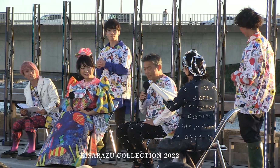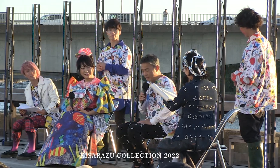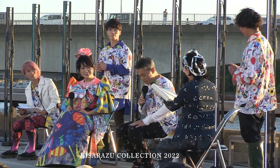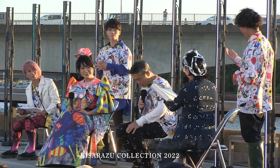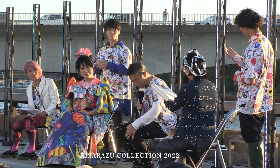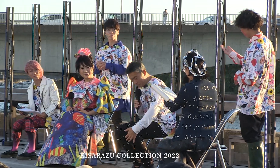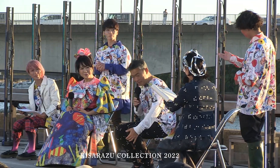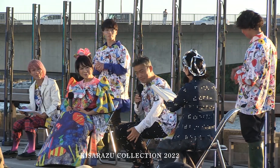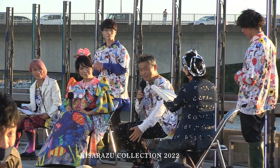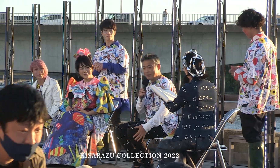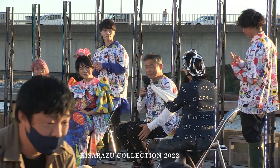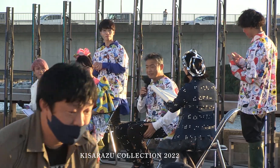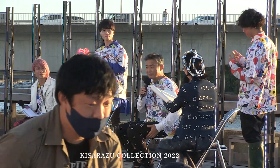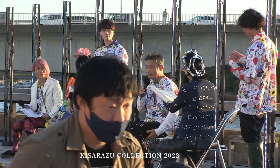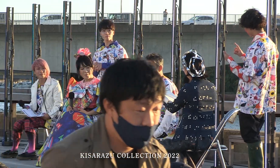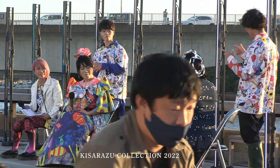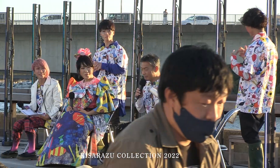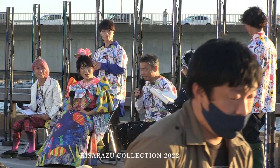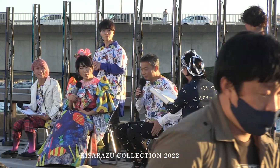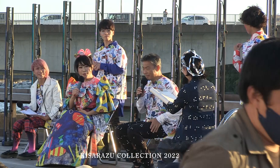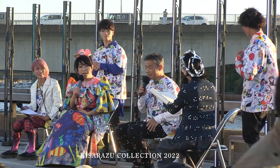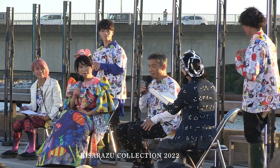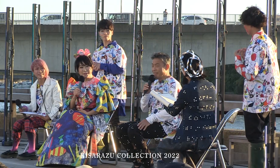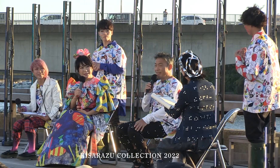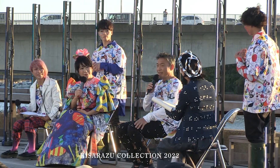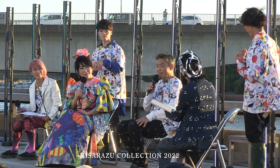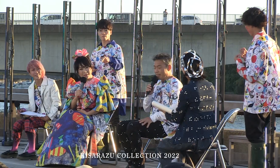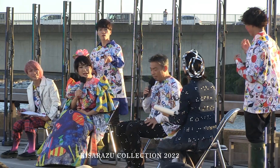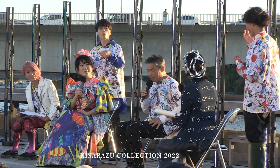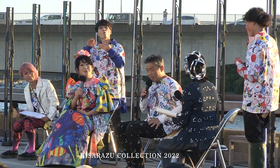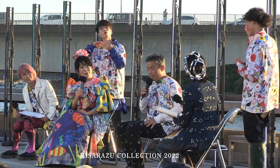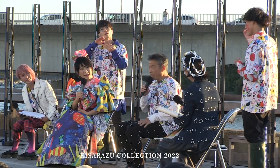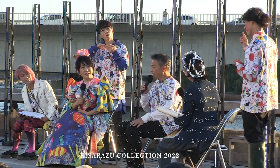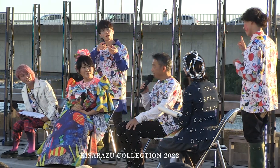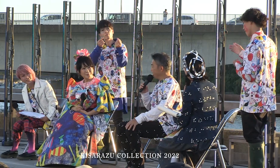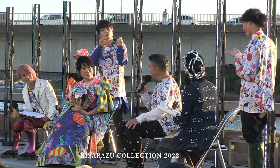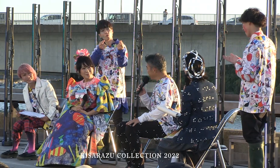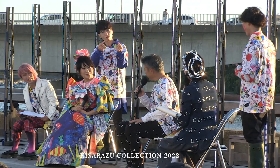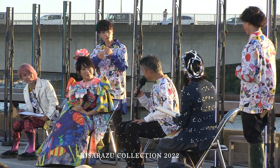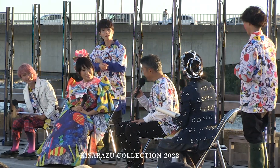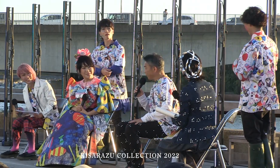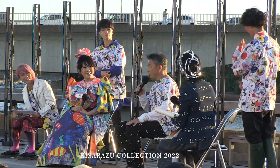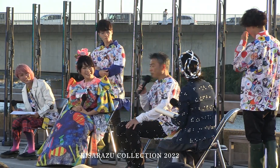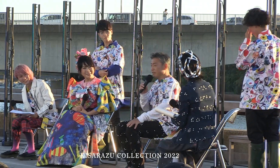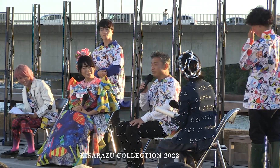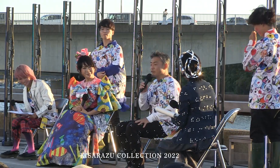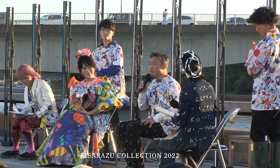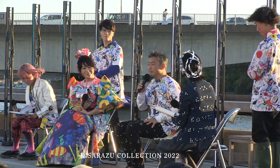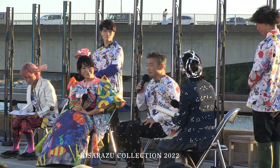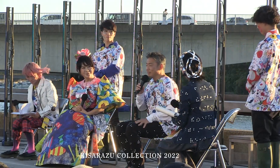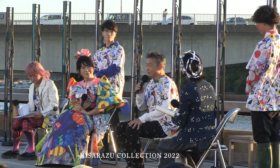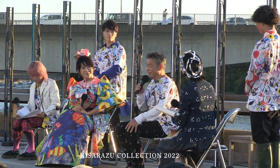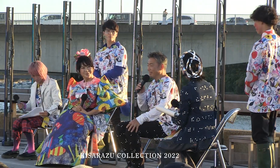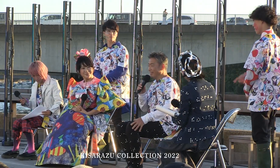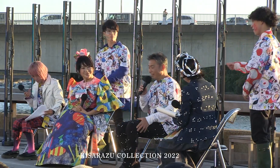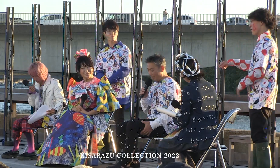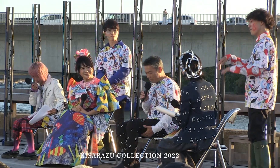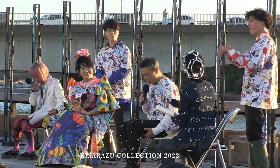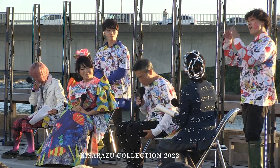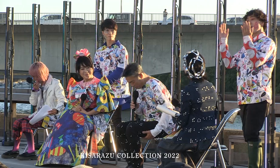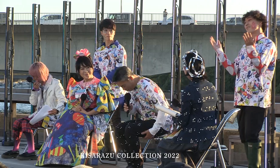ですか、いつもと違うファッションに変身してみてのご感想は。 似合いますよね。 お似合いです。 全く普段違うん